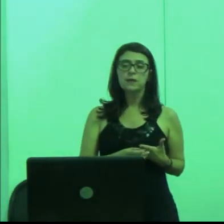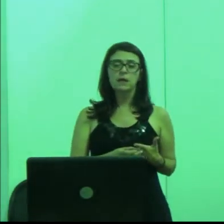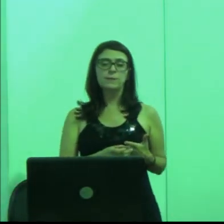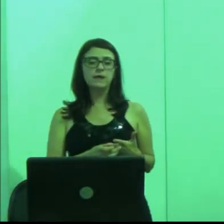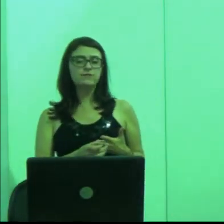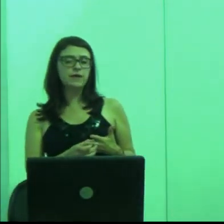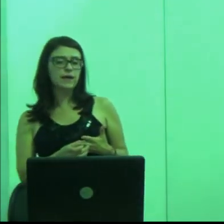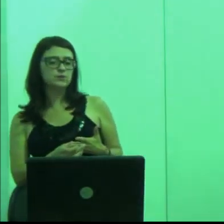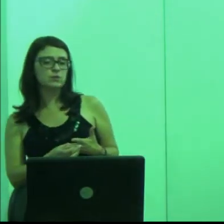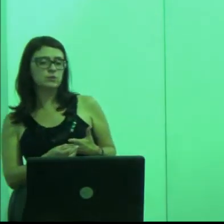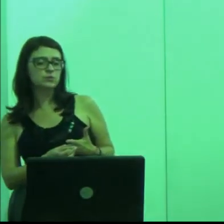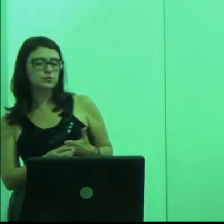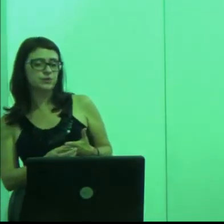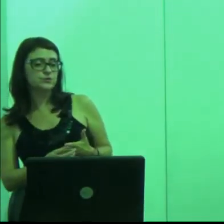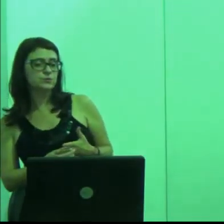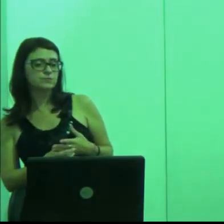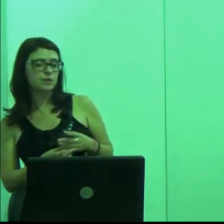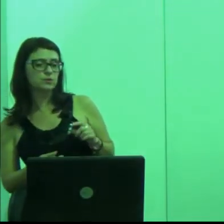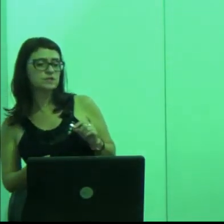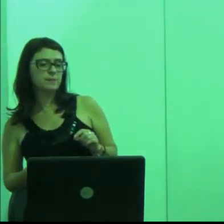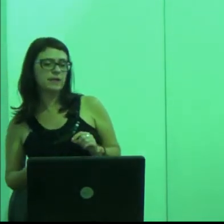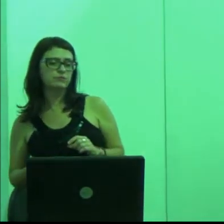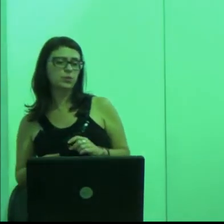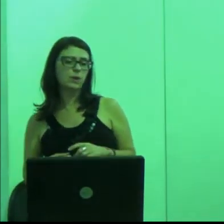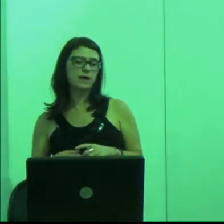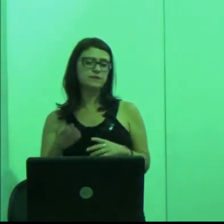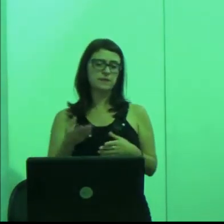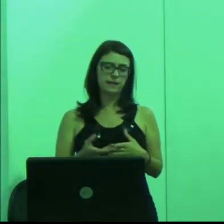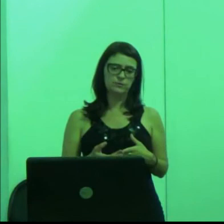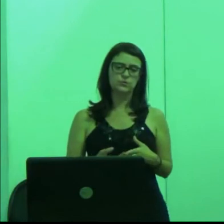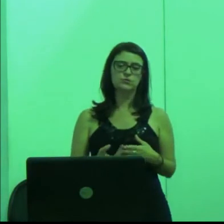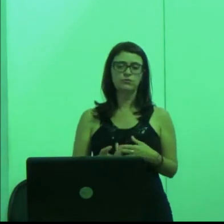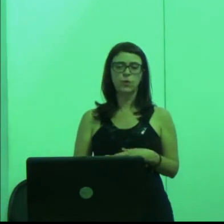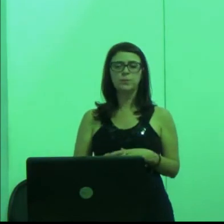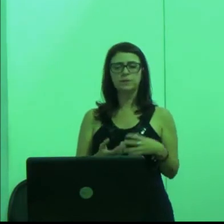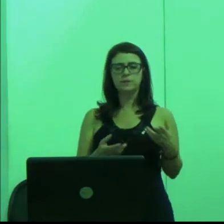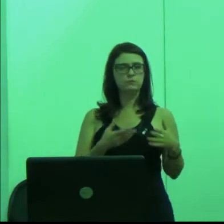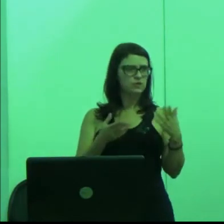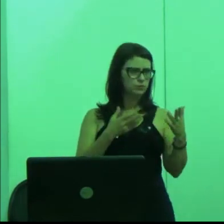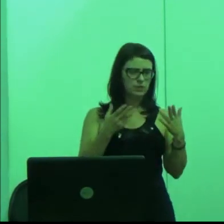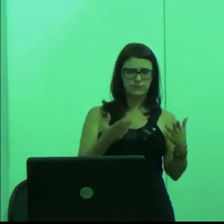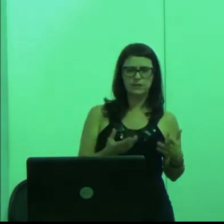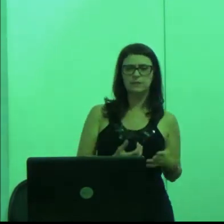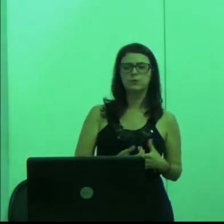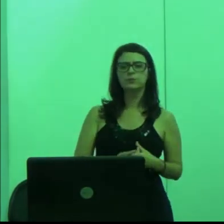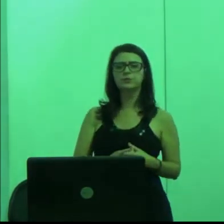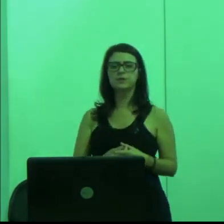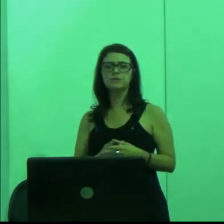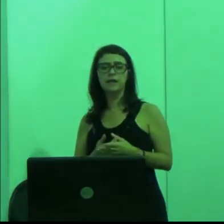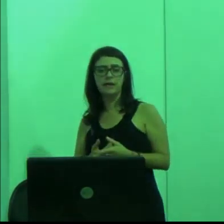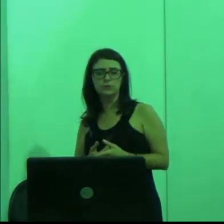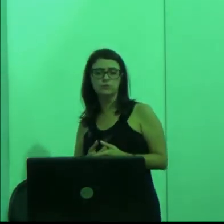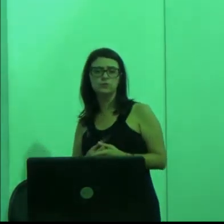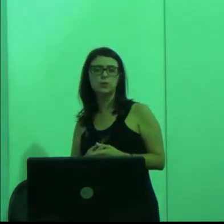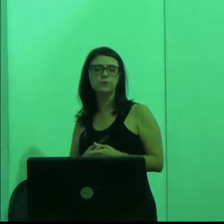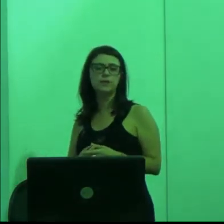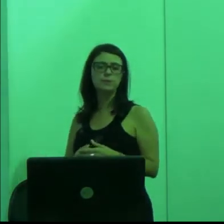A palavra é ethos ao longo do texto. Não usa essa palavra. Noais, ethos. No golpe, que é o vocabulário da língua portuguesa, ethos. Eu optei pelo